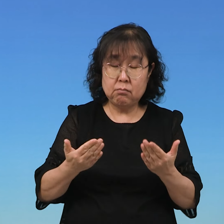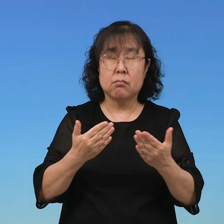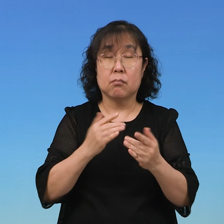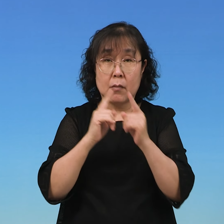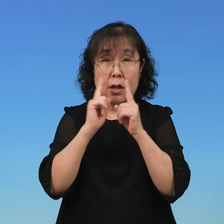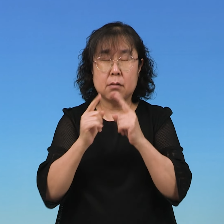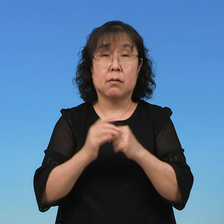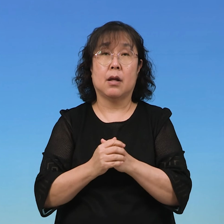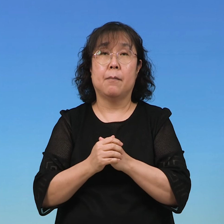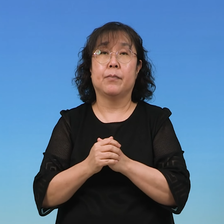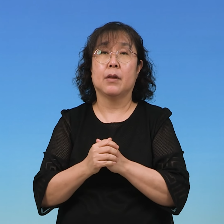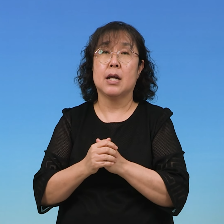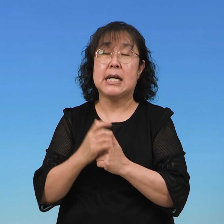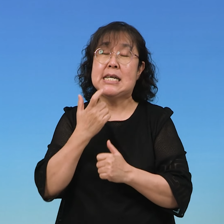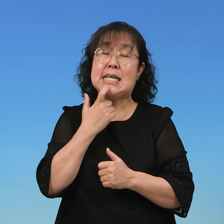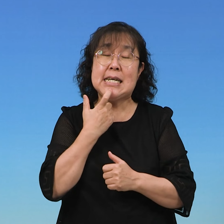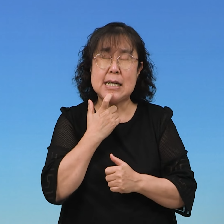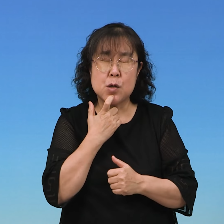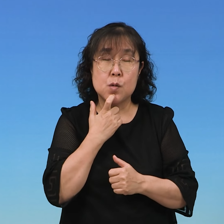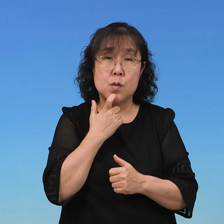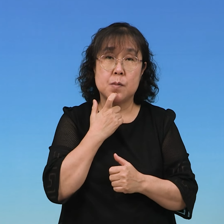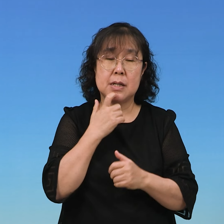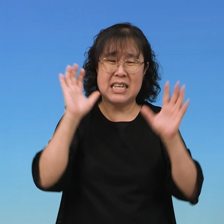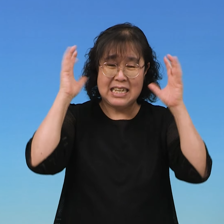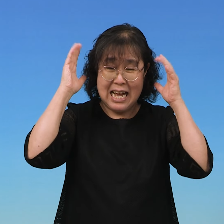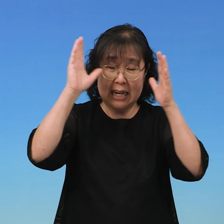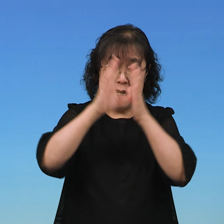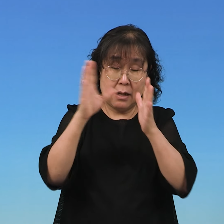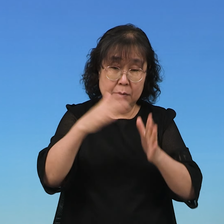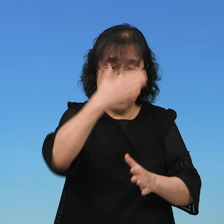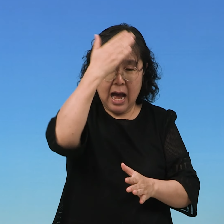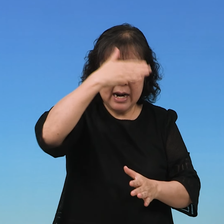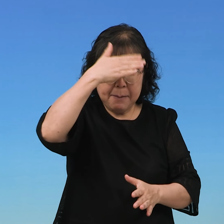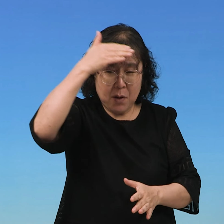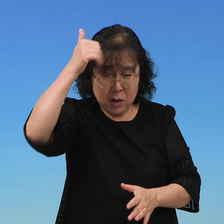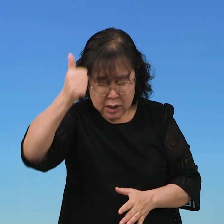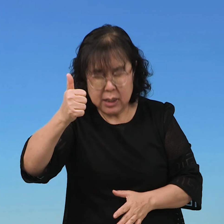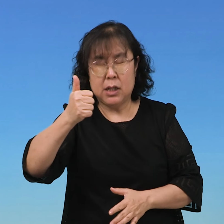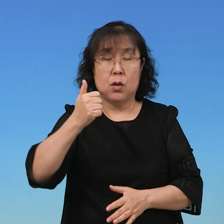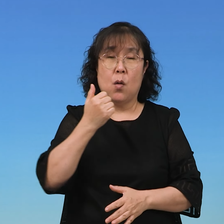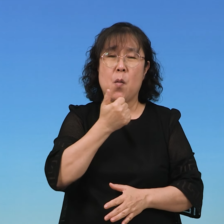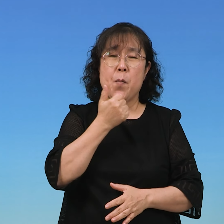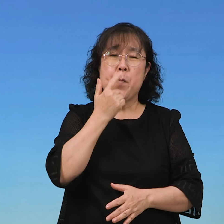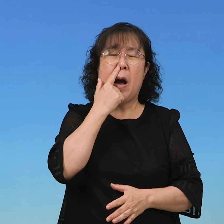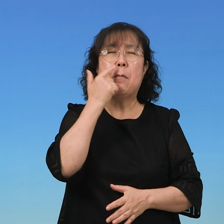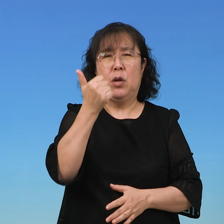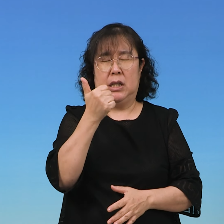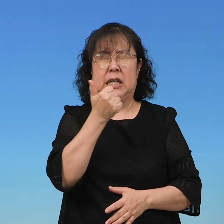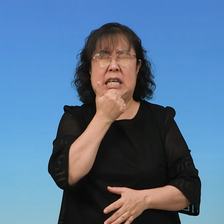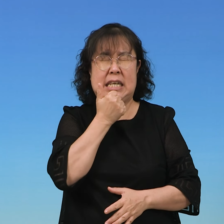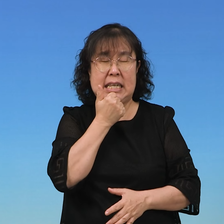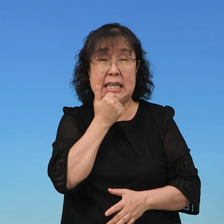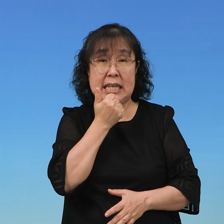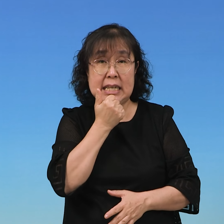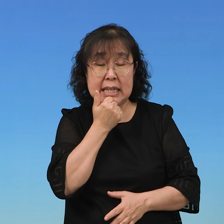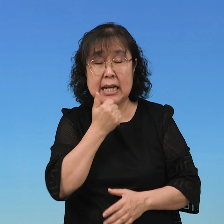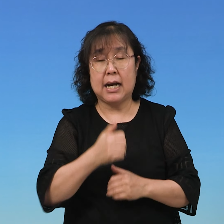어릴 때부터 야곱이 할아버지에게부터 계속 듣던 하나님의 말씀이 아니겠습니까? 여기